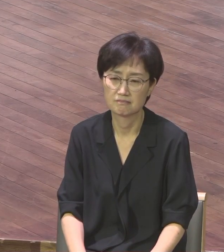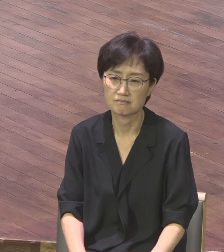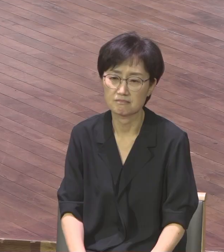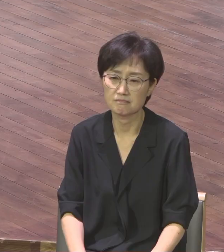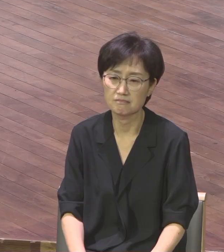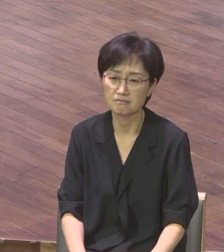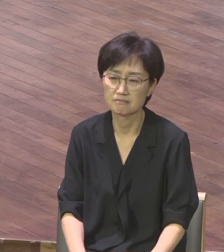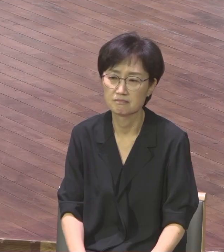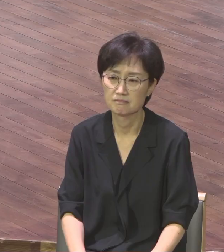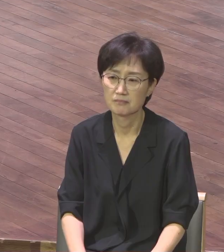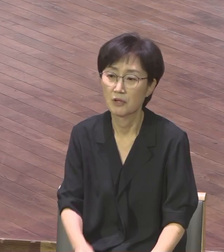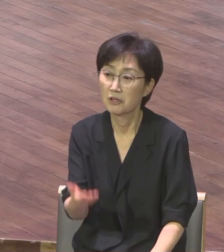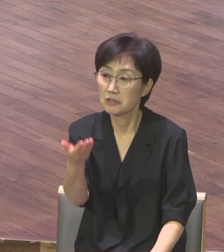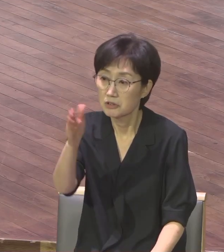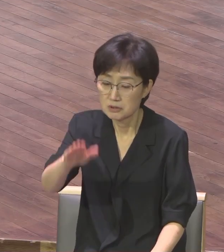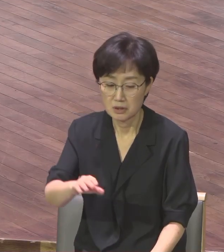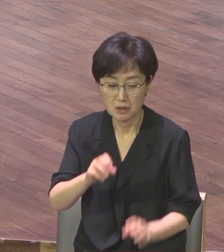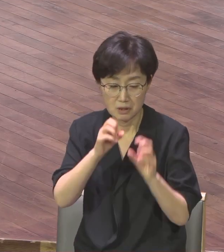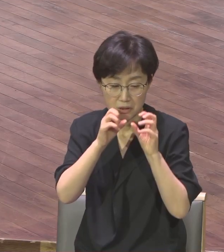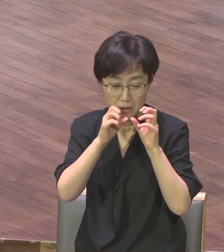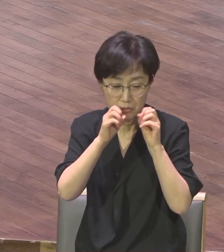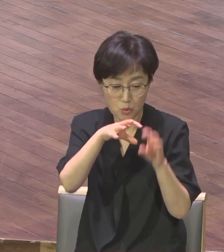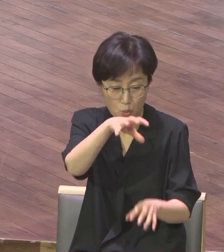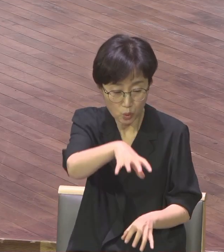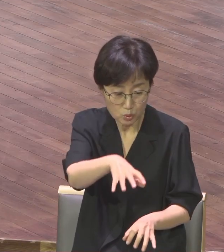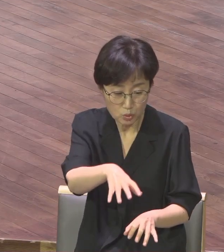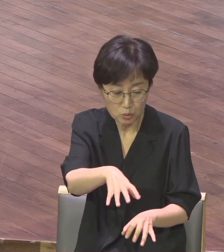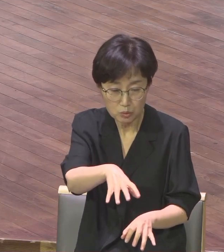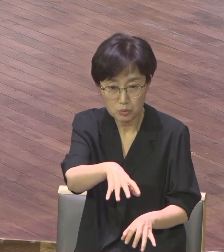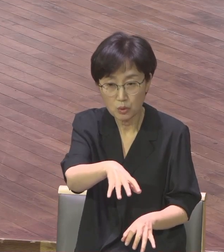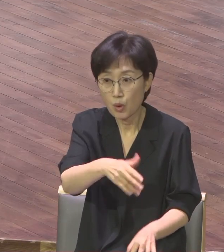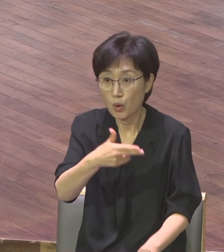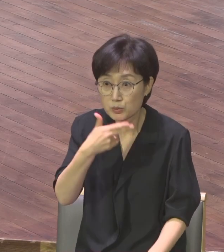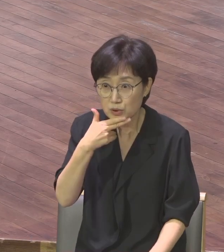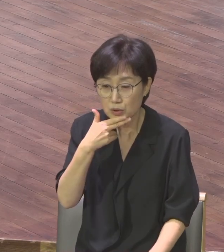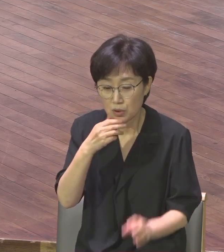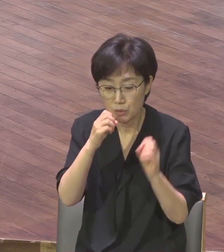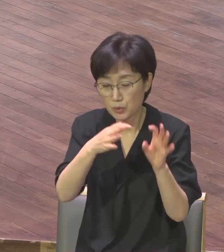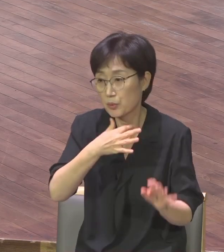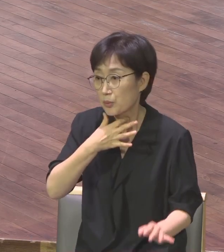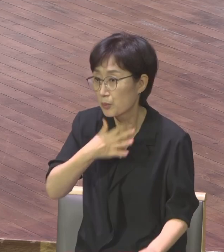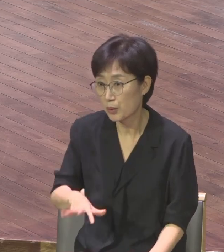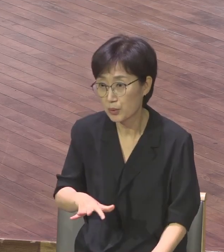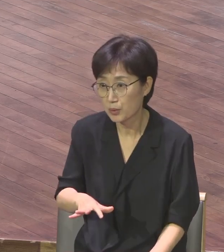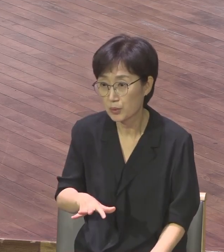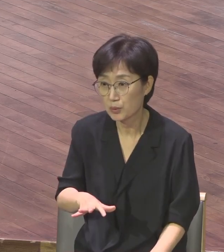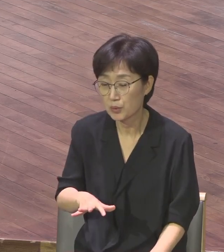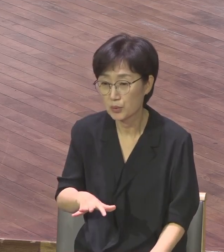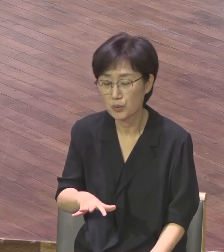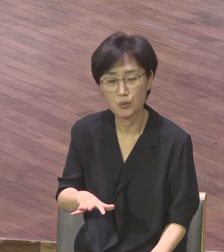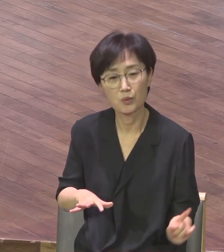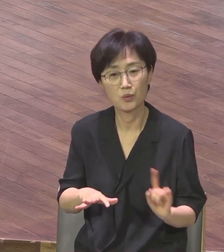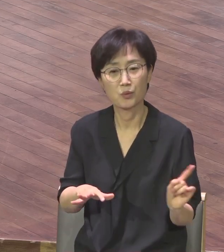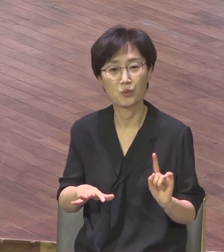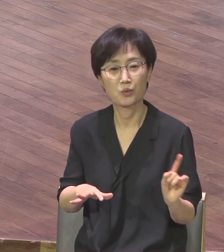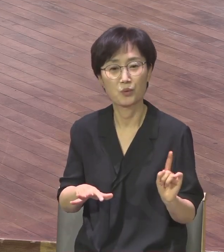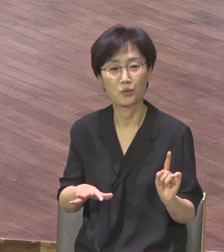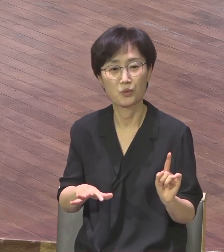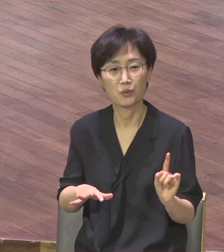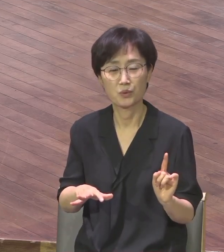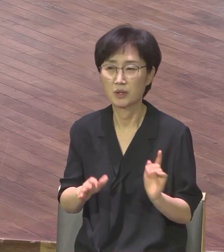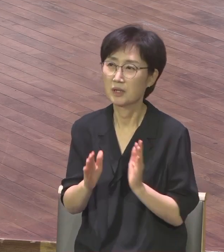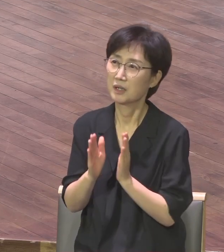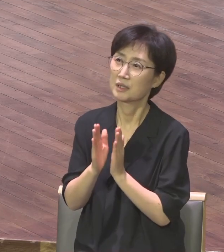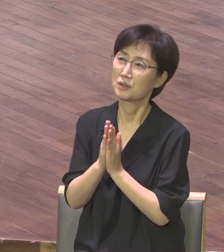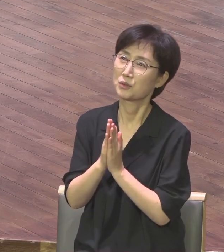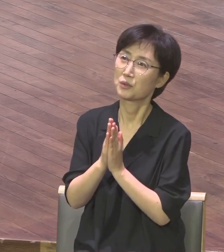그래서 현장이 없는 사람은요, 말씀을 뭐 구태여 그렇게 악착같이 뭐 내 것으로 뭐 기도도 안